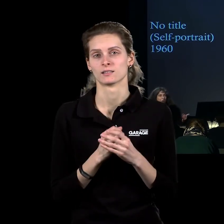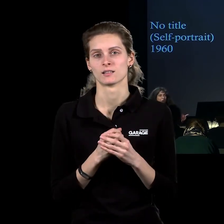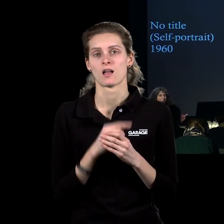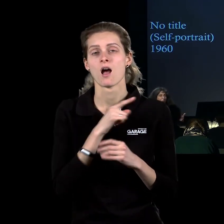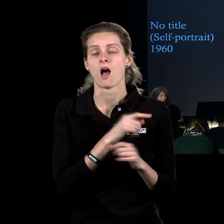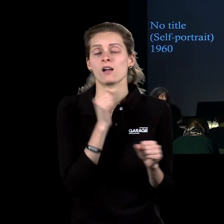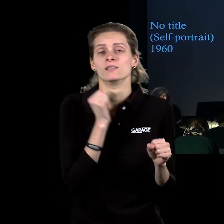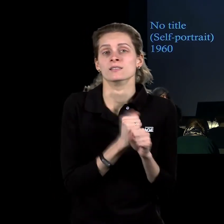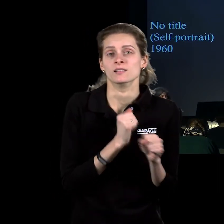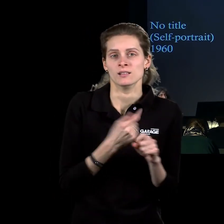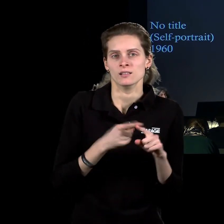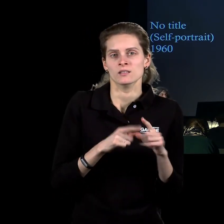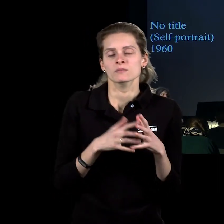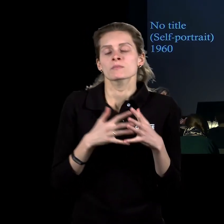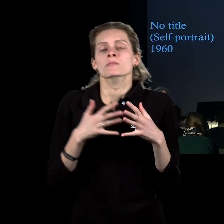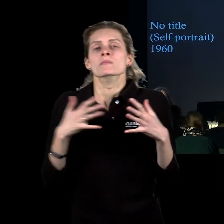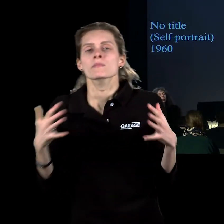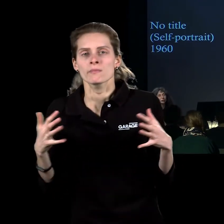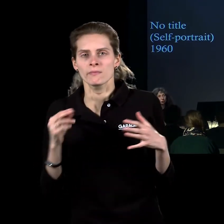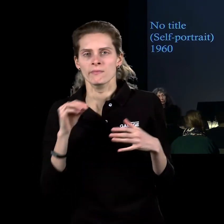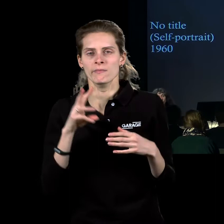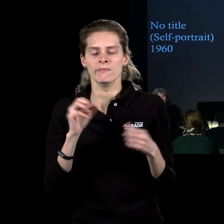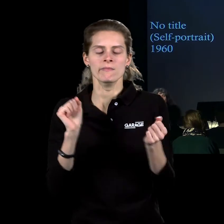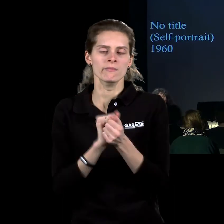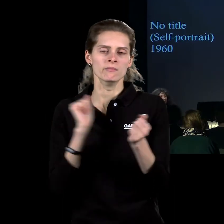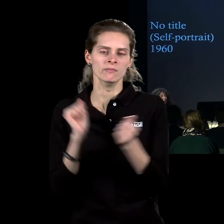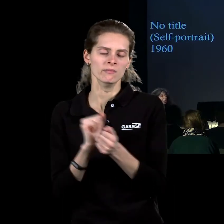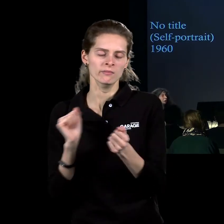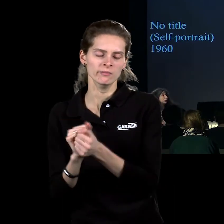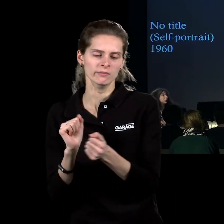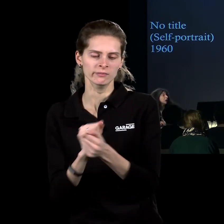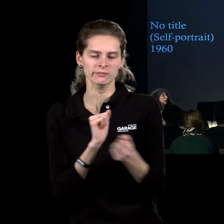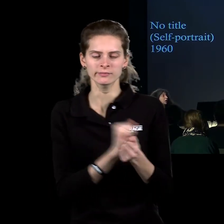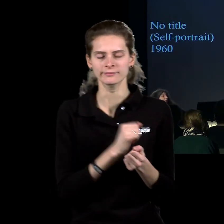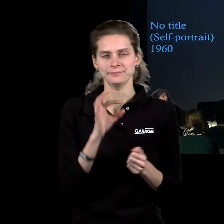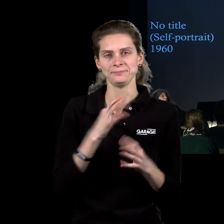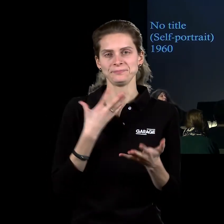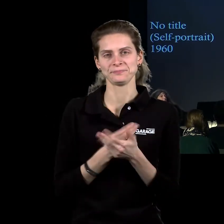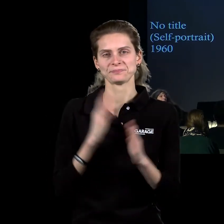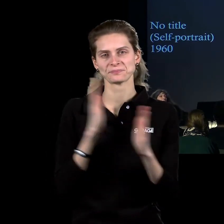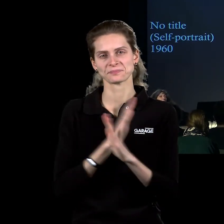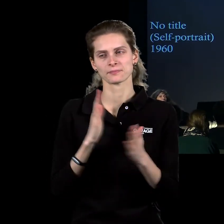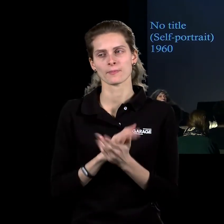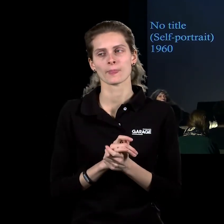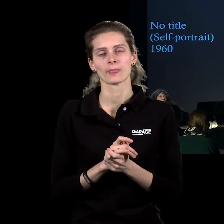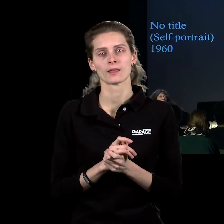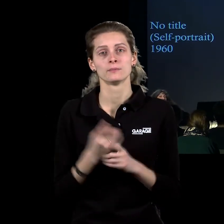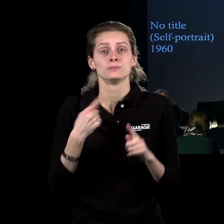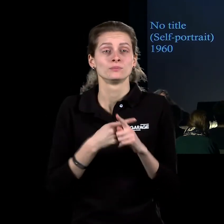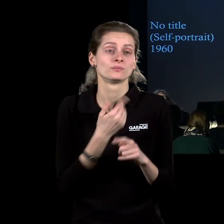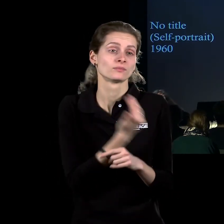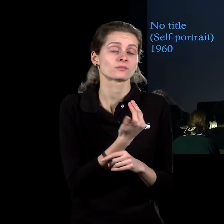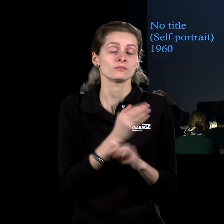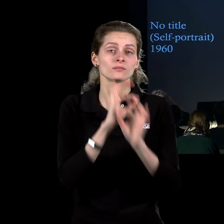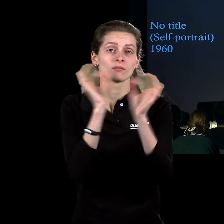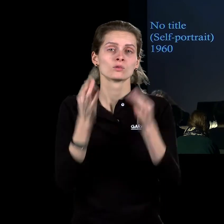все-таки больше, чем просто, как бы, документация собственной трагической судьбы, тем более, что ее искусство, в общем, как бы,